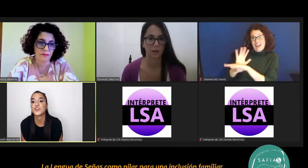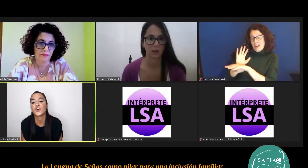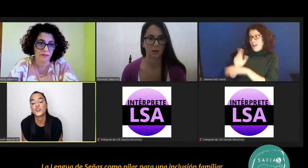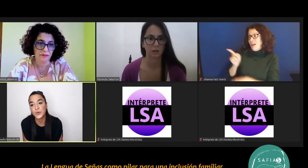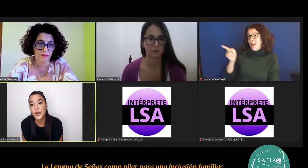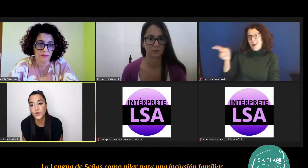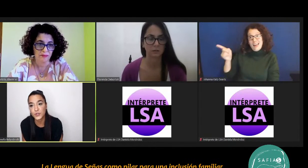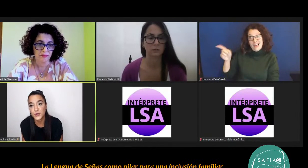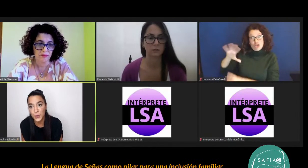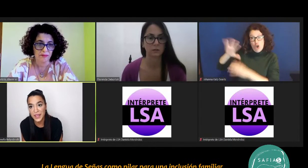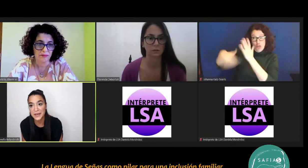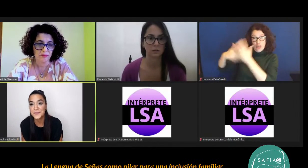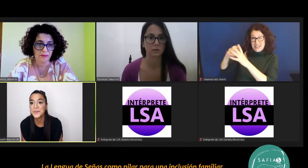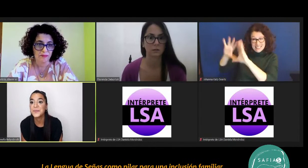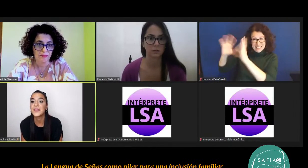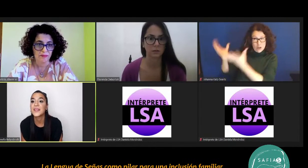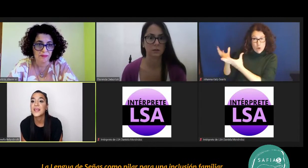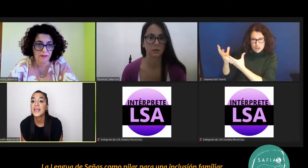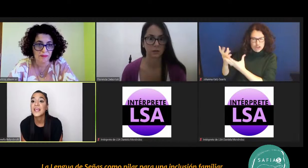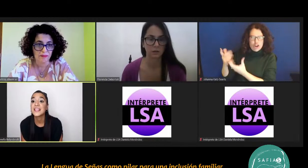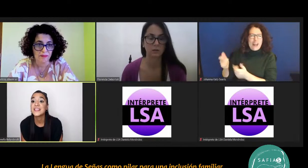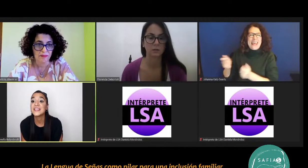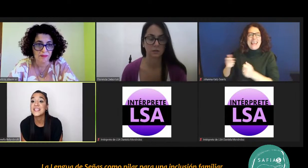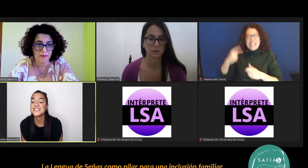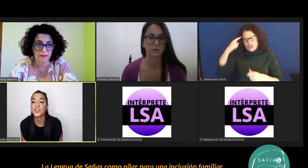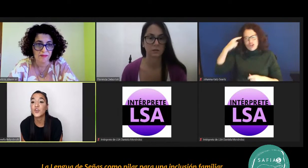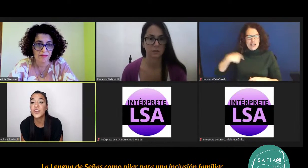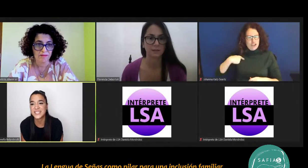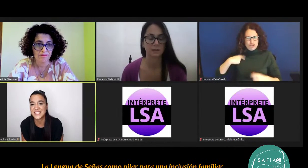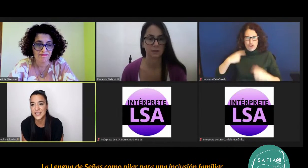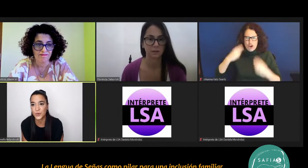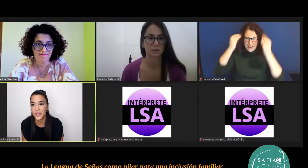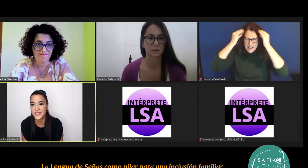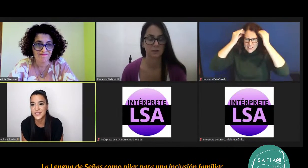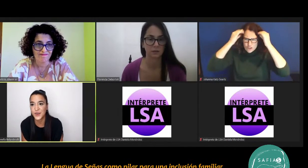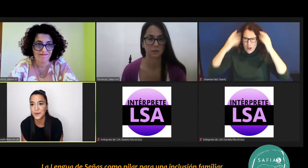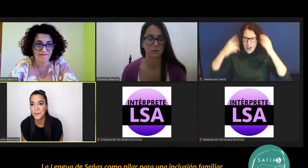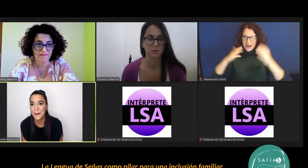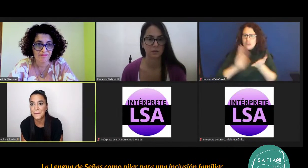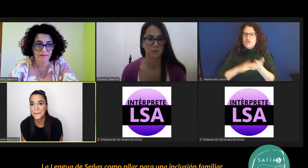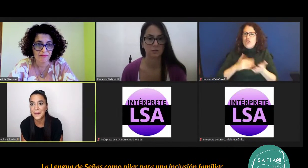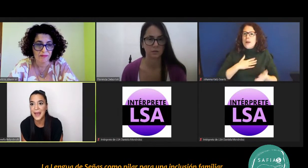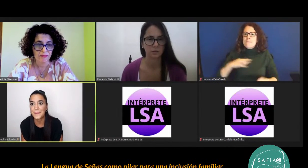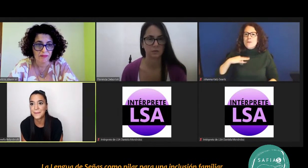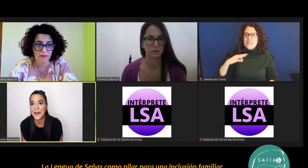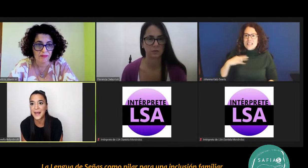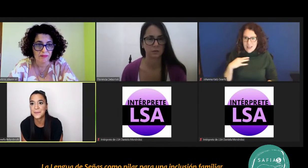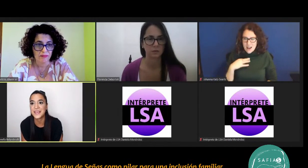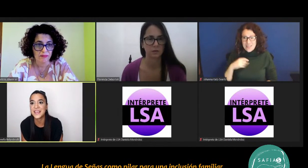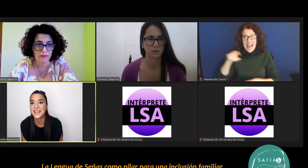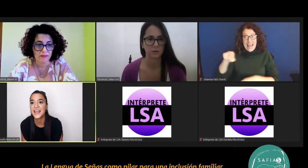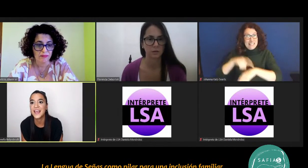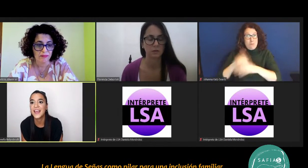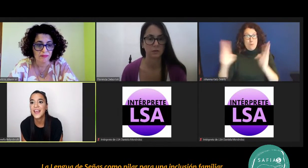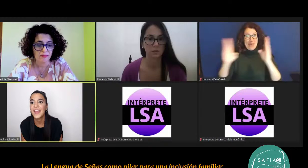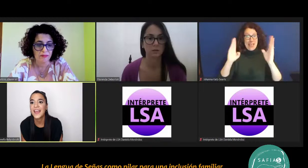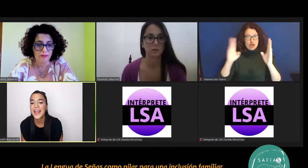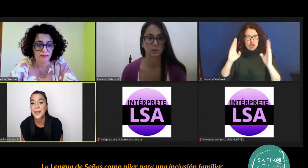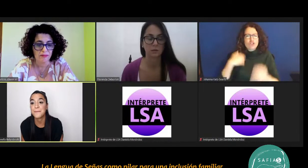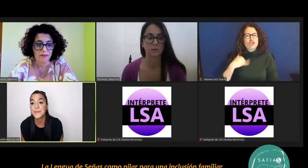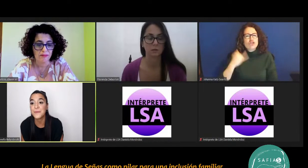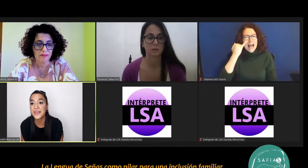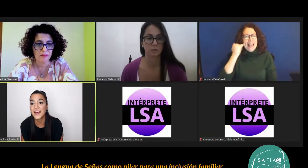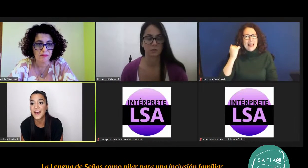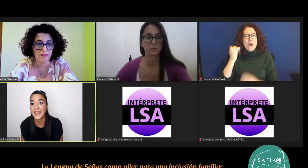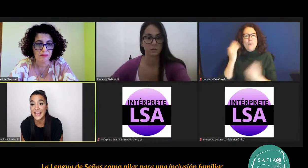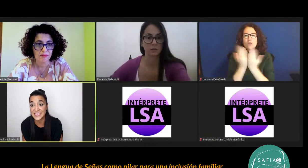No quiso continuar con su vida. Dice, toda esa situación, para mí,